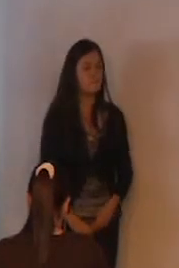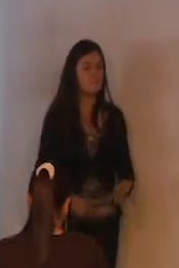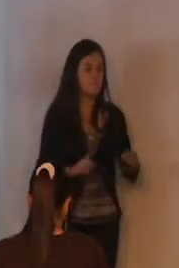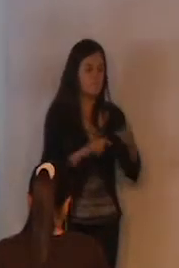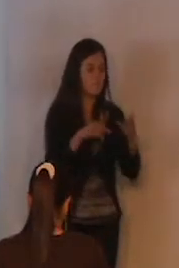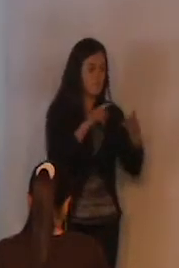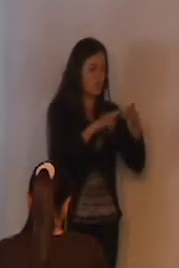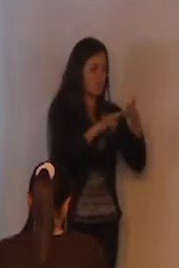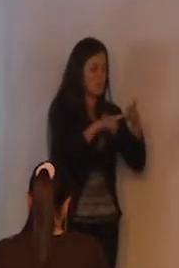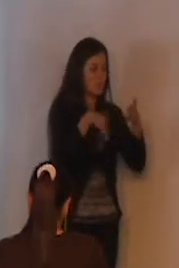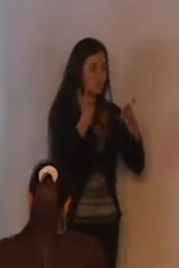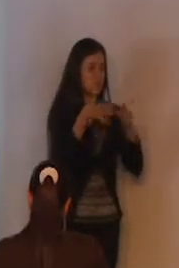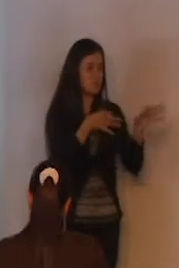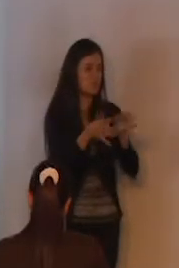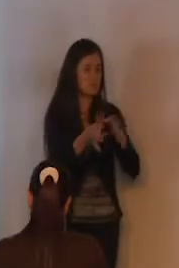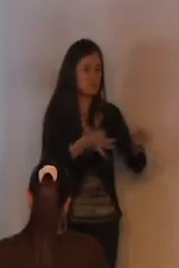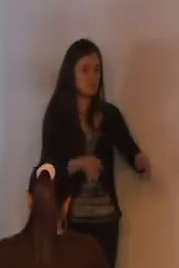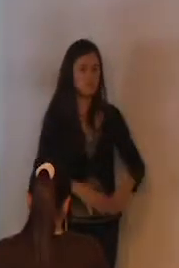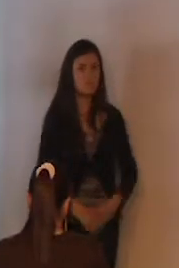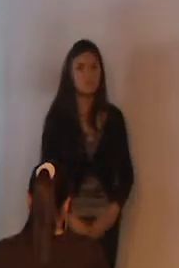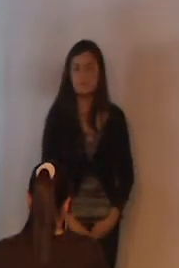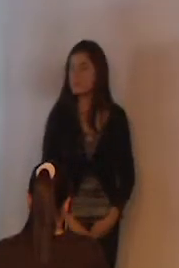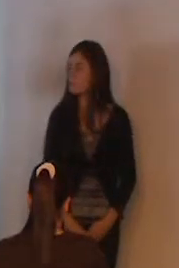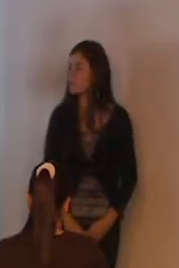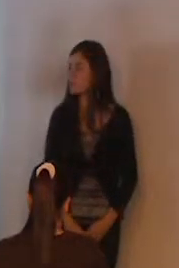la desarrollo más adelante. Esta es una muestra